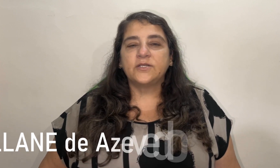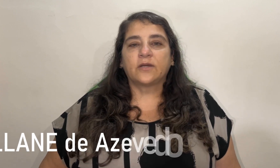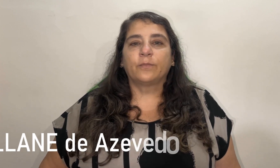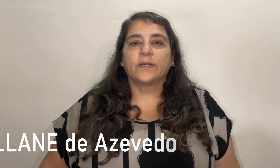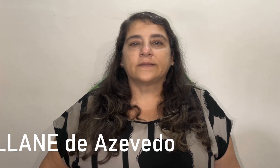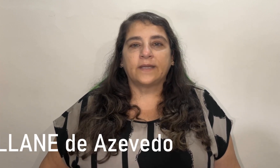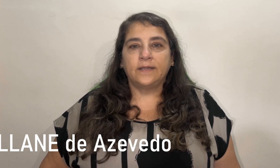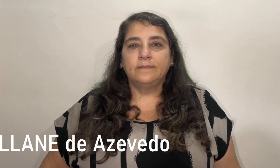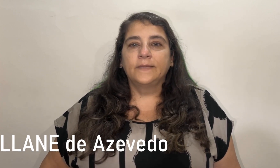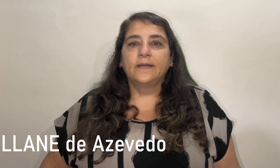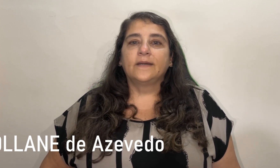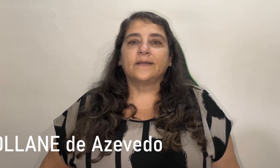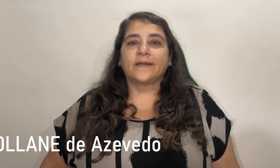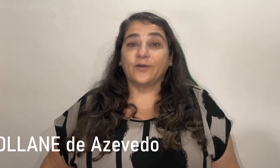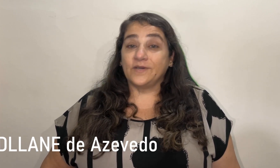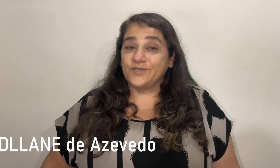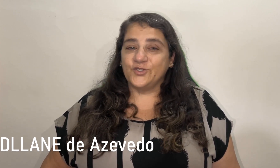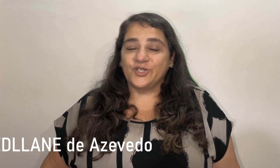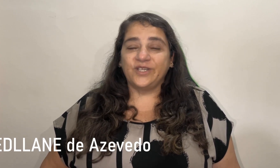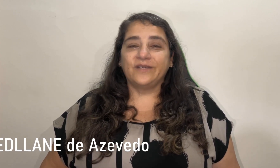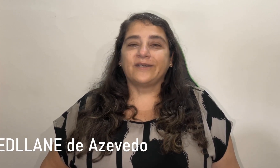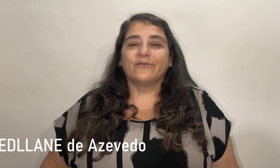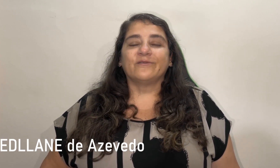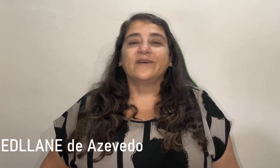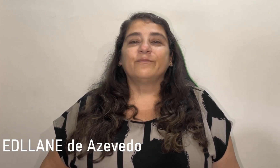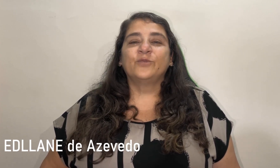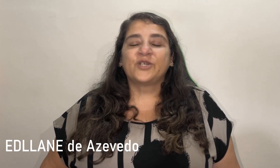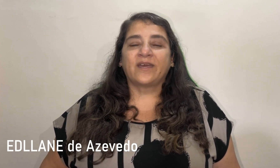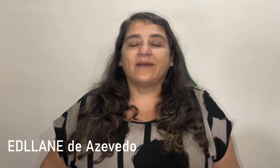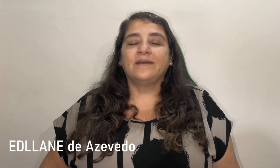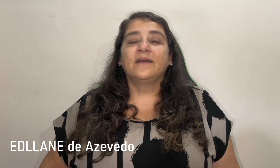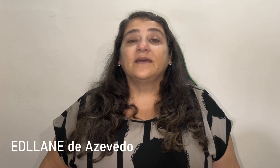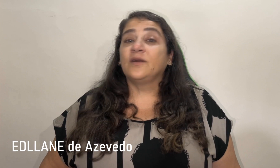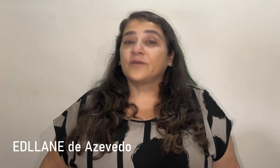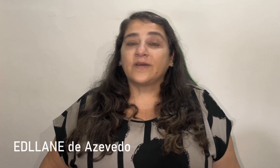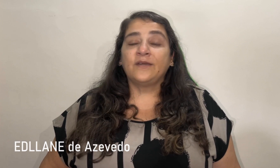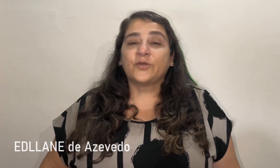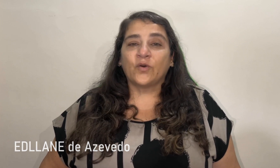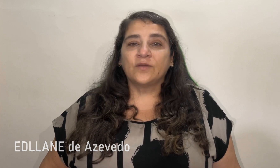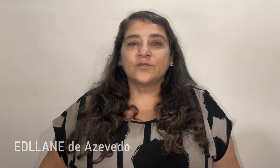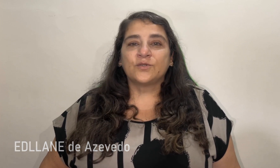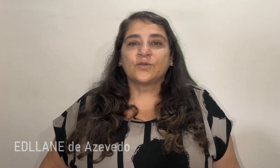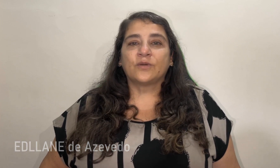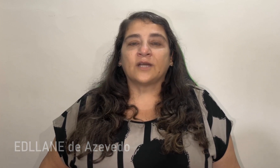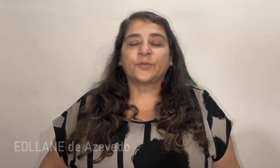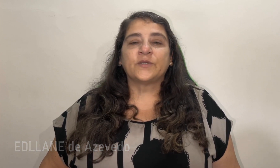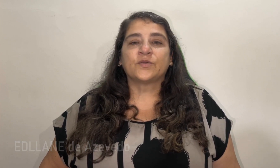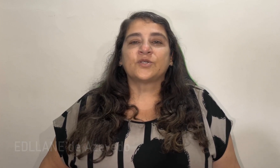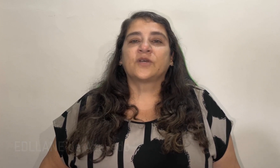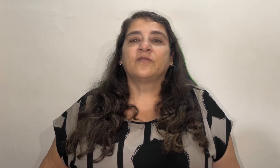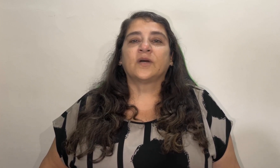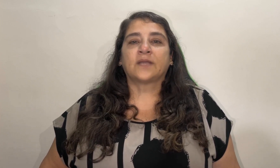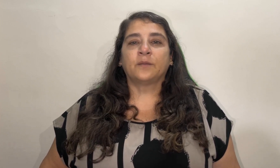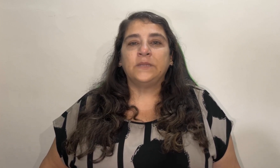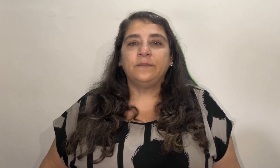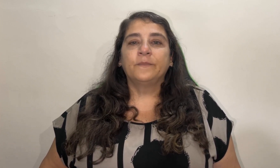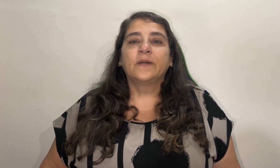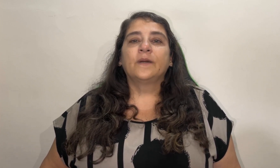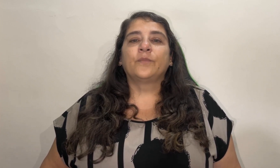eu plantei, né, que eu exigi, que eu busquei, e em todas as pessoas que vão até mim